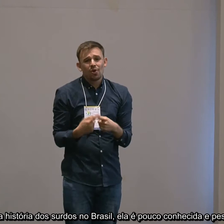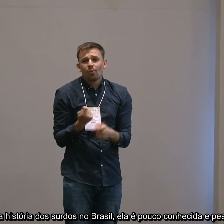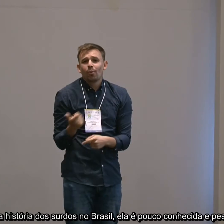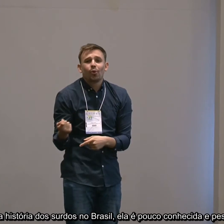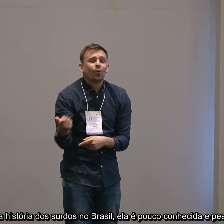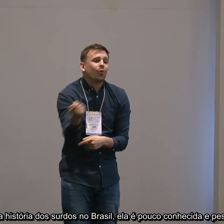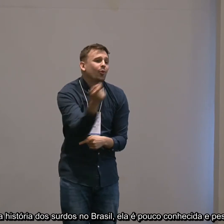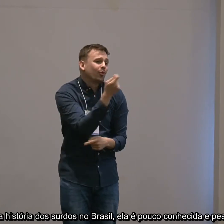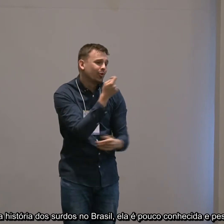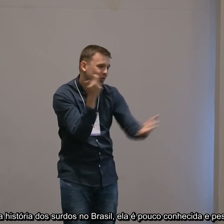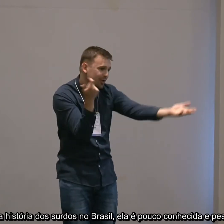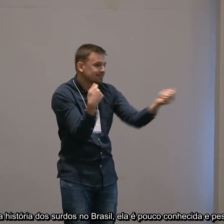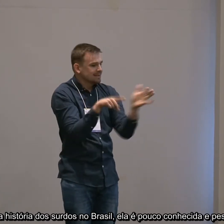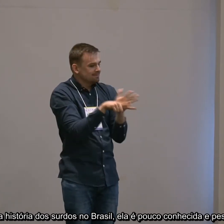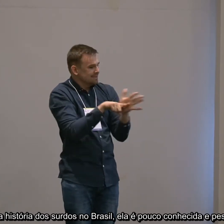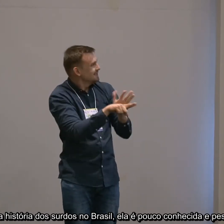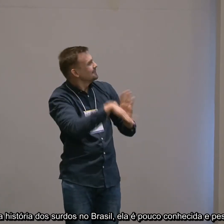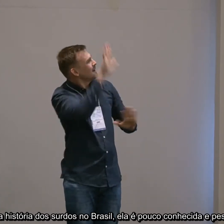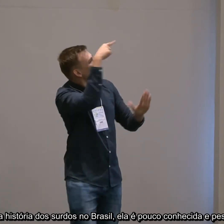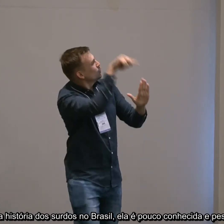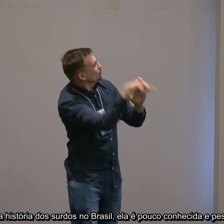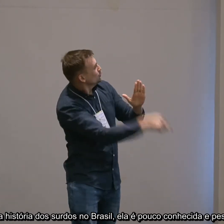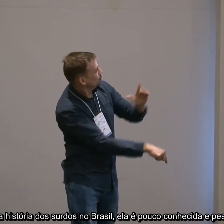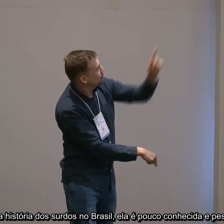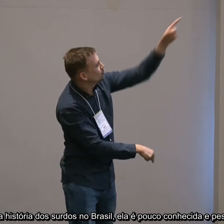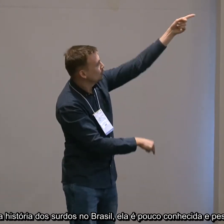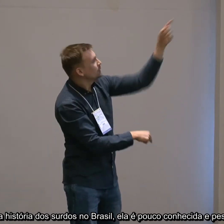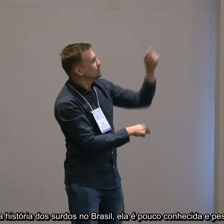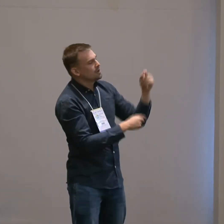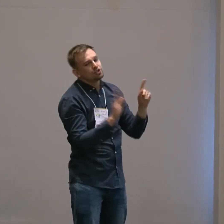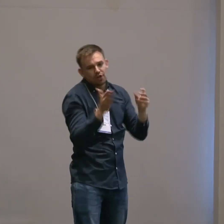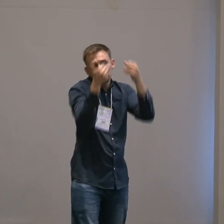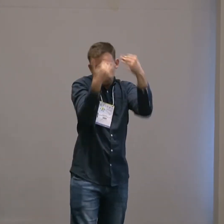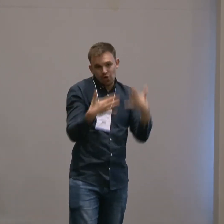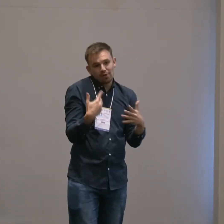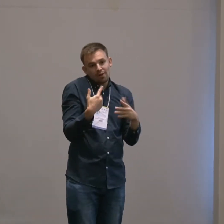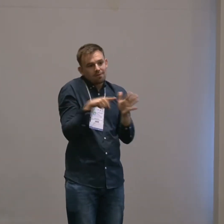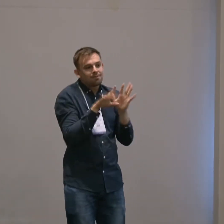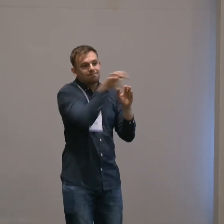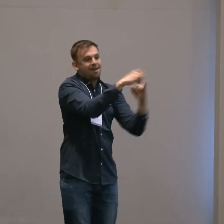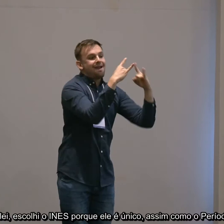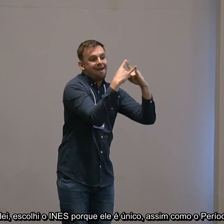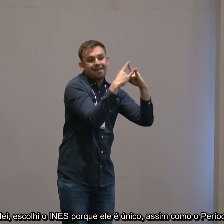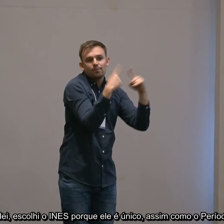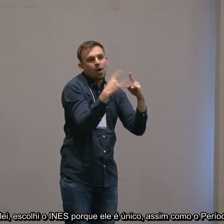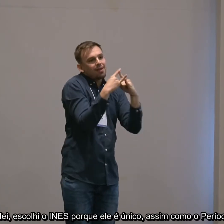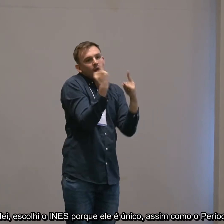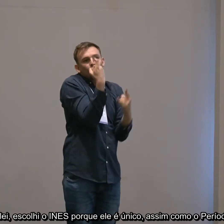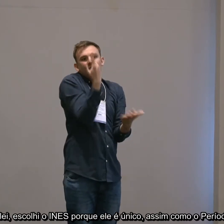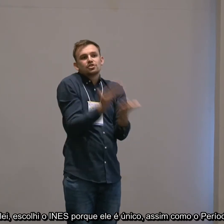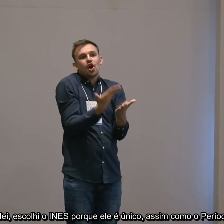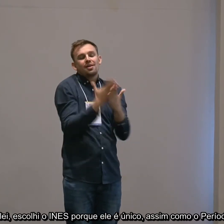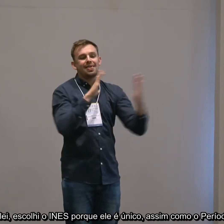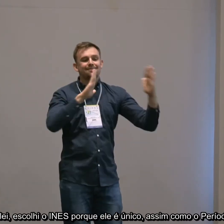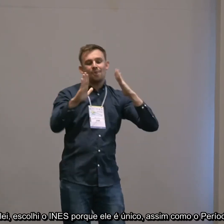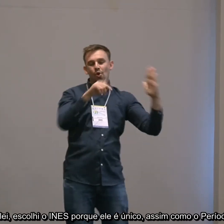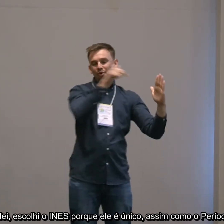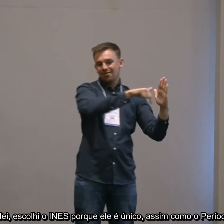história dos surdos do Brasil que é pouco conhecida e pouco pesquisada como eu já falei eu escolhi o Ines porque ele é único